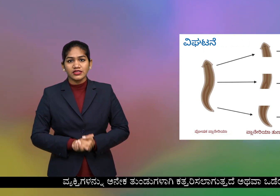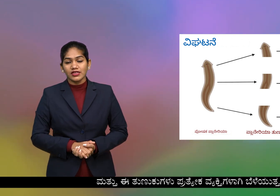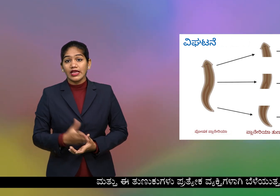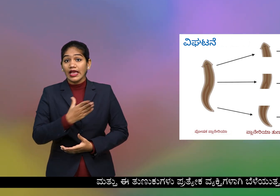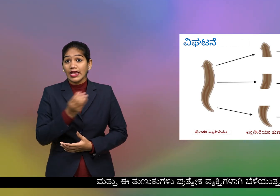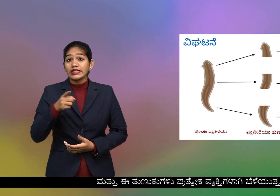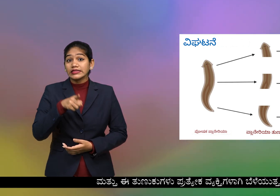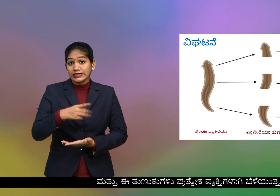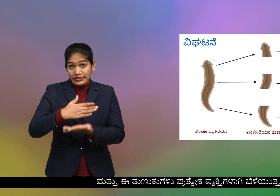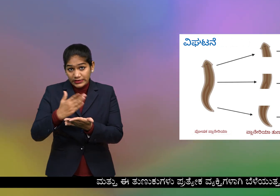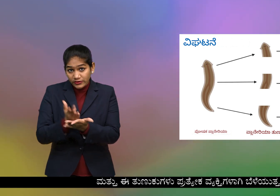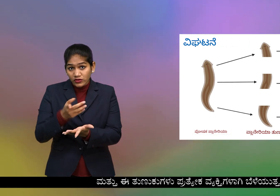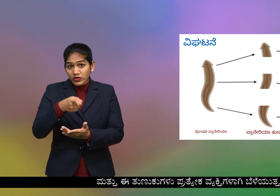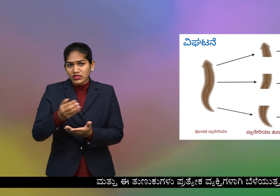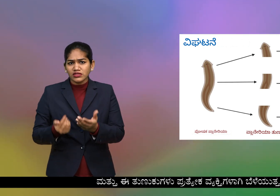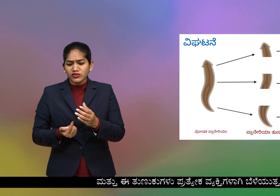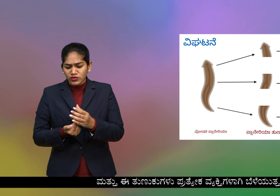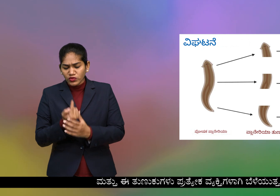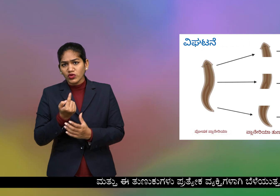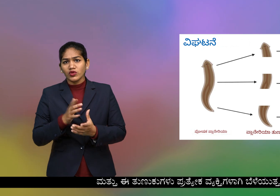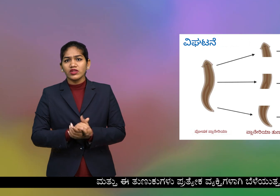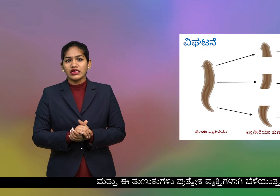ಮತ್ತು ಈ ತುಣುಕುಗಳನ್ನ ಪ್ರತ್ಯೇಕ ವ್ಯಕ್ತಿಗಳಾಗಿ ಬೆಳೆಯುತ್ತವೆ.